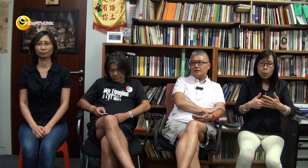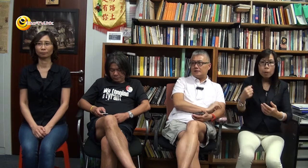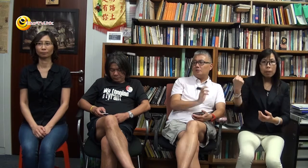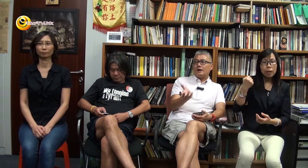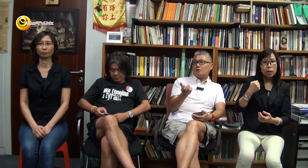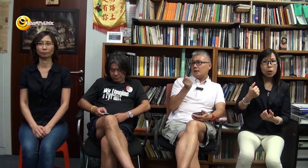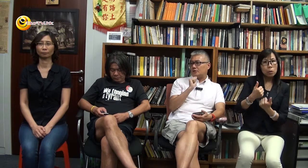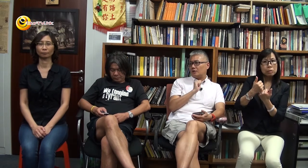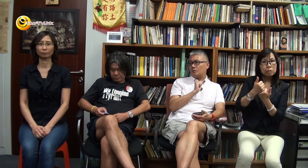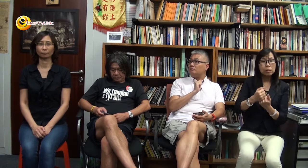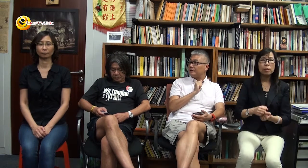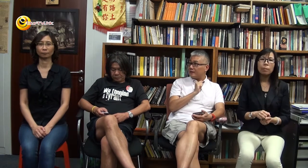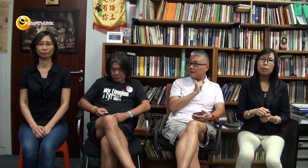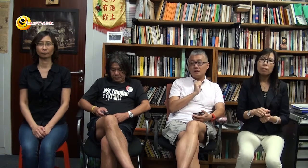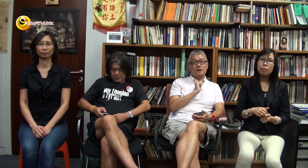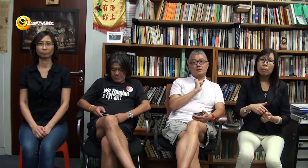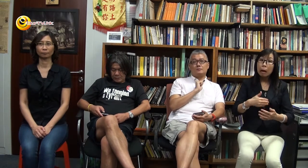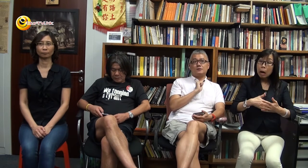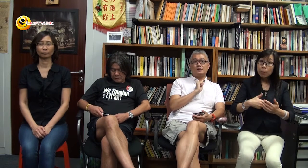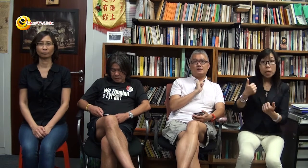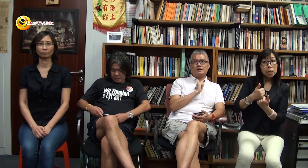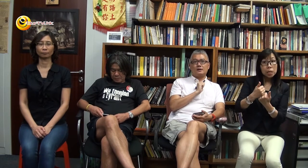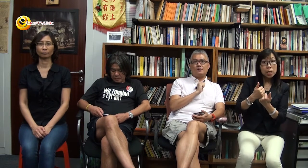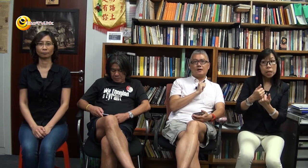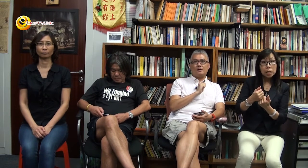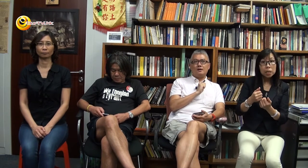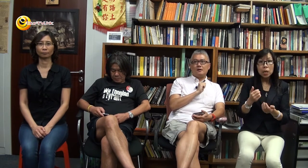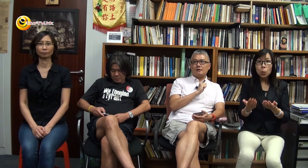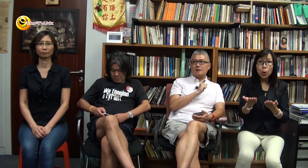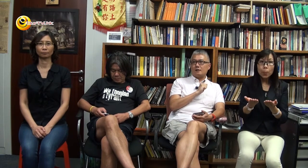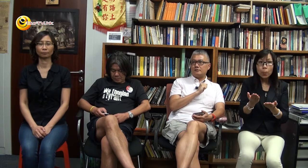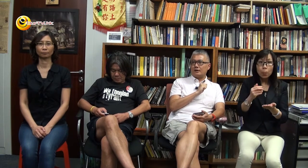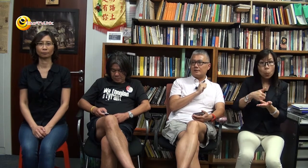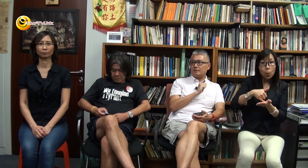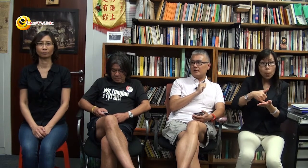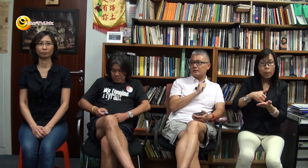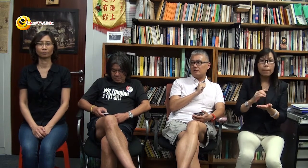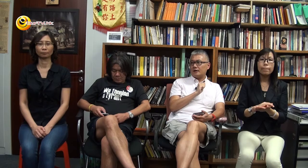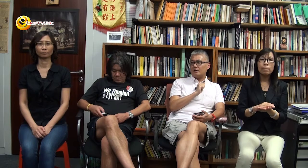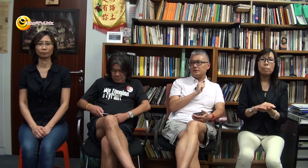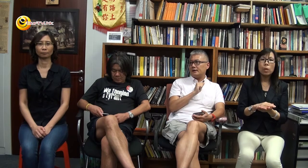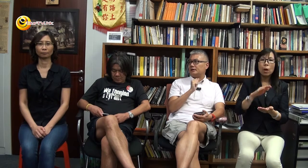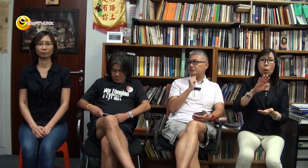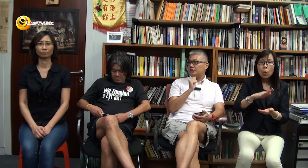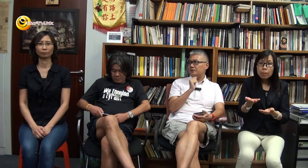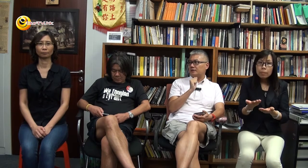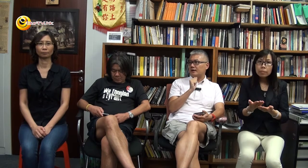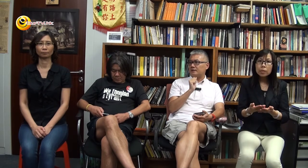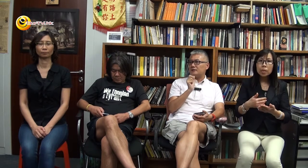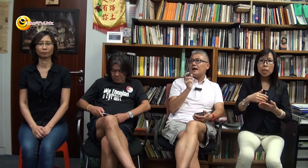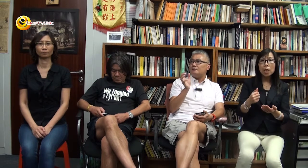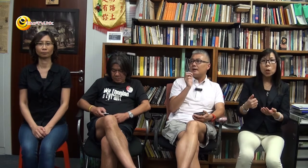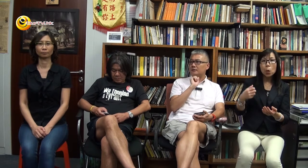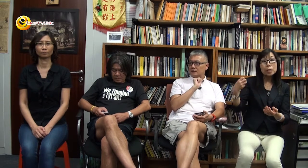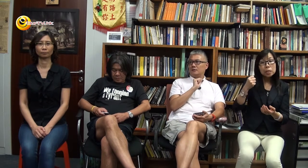係我哋都話個後台穩唔穩咧？咁第二樣嘢就係話，究竟個後台只不過係因為喺而家一段即